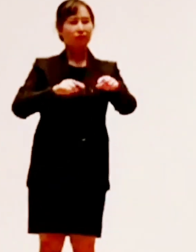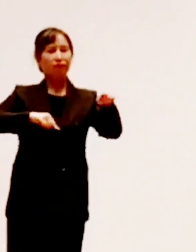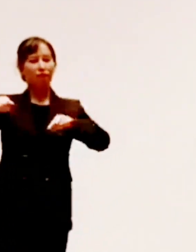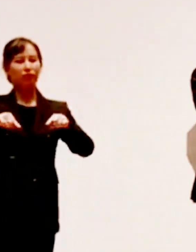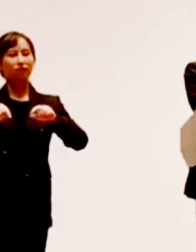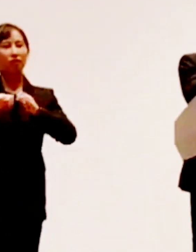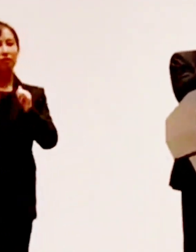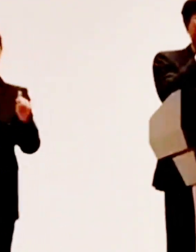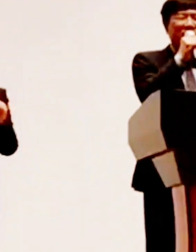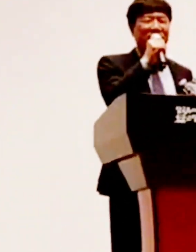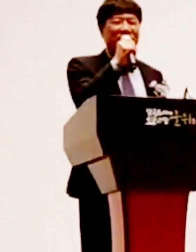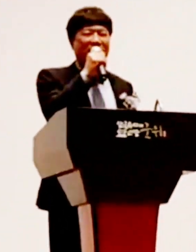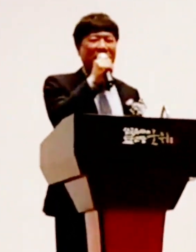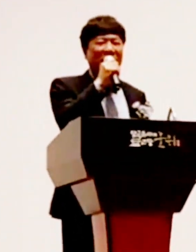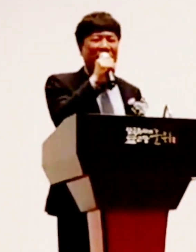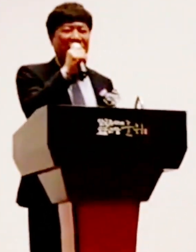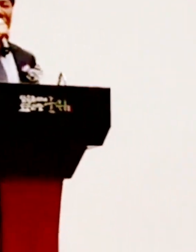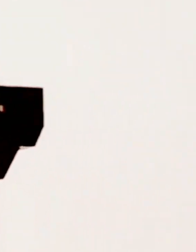진정으로 장애인들을